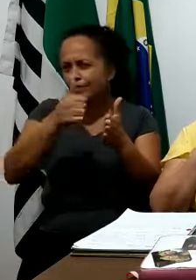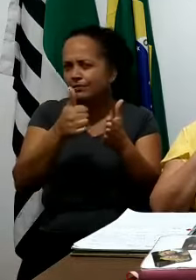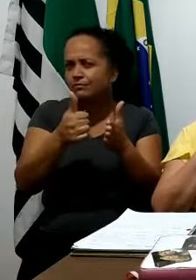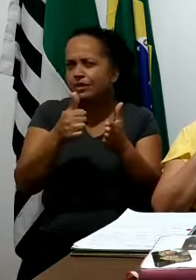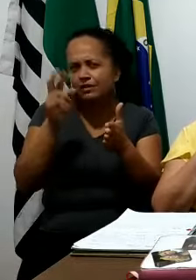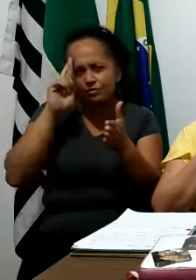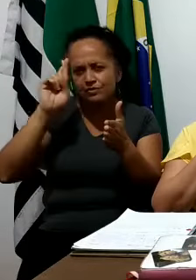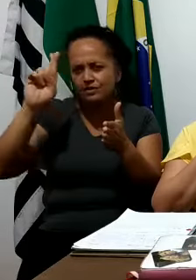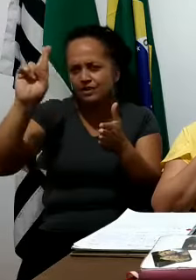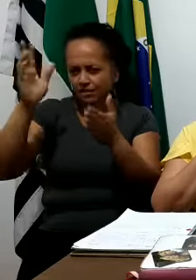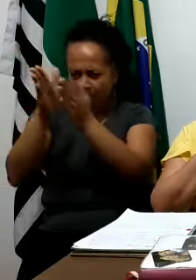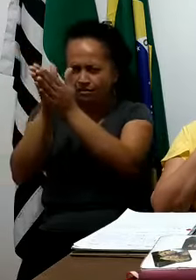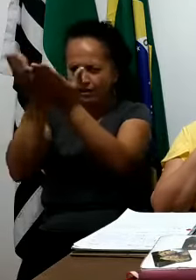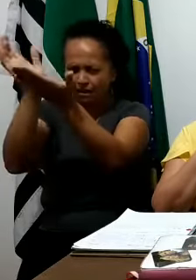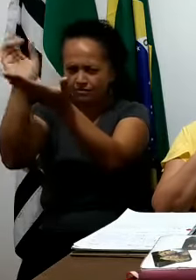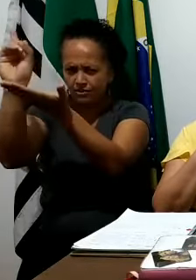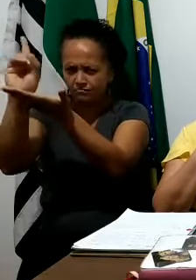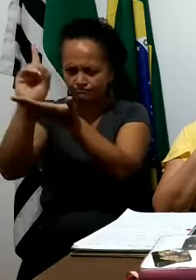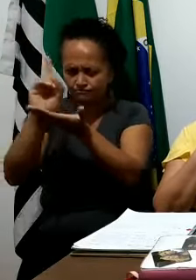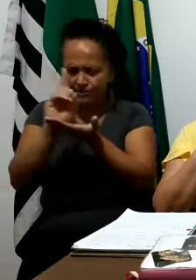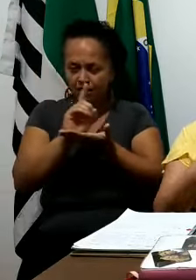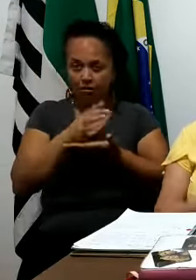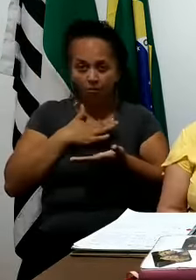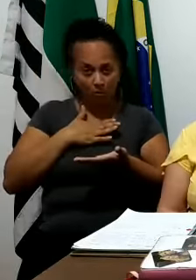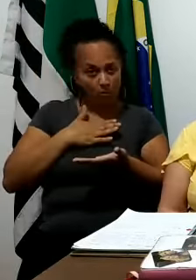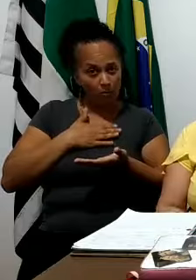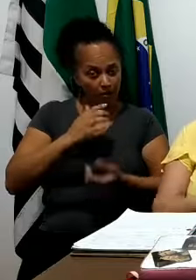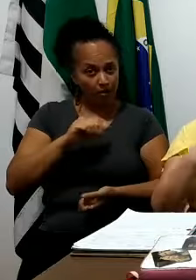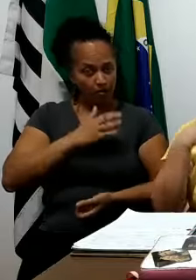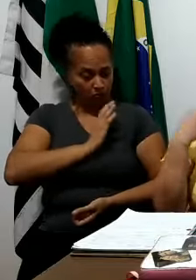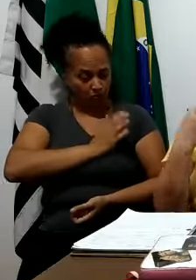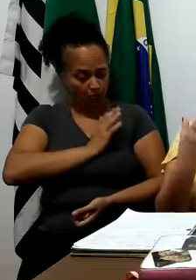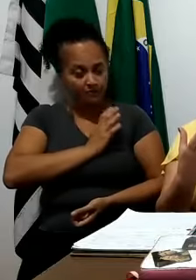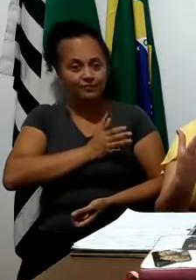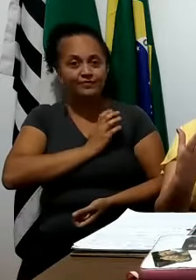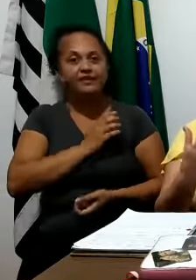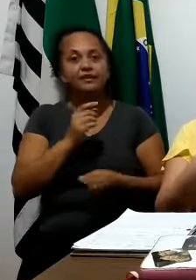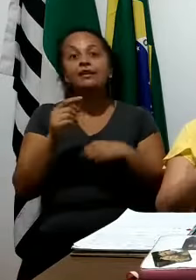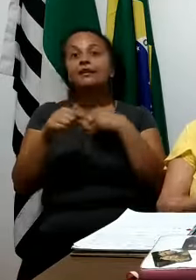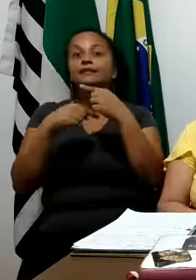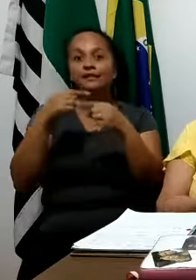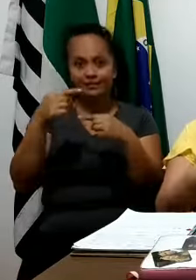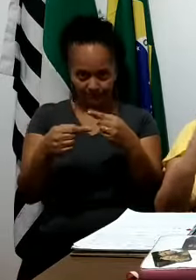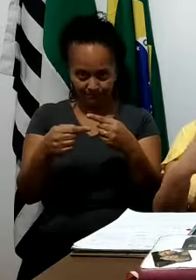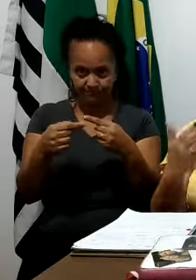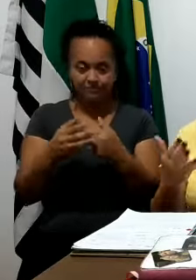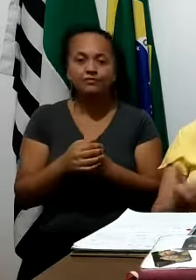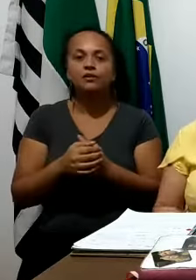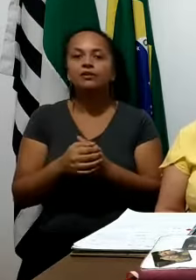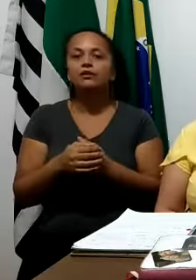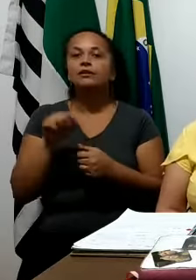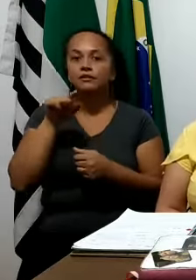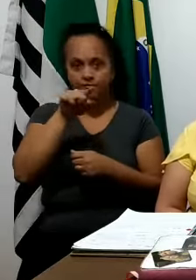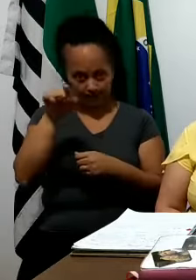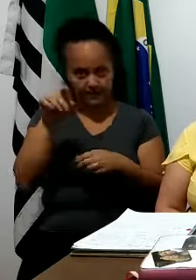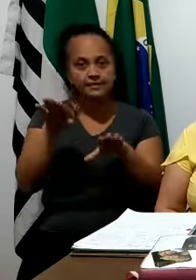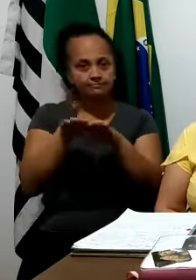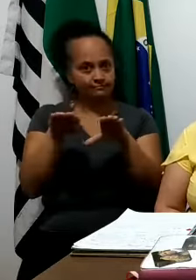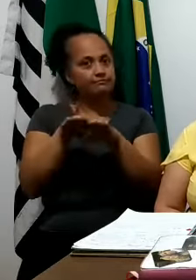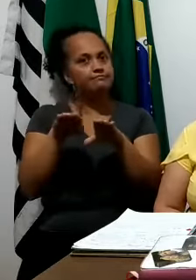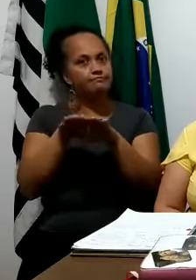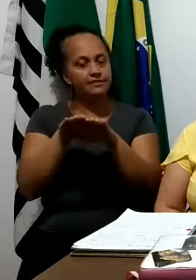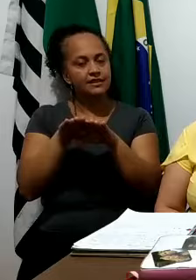palavra em nossos corações. Primeiro Ele tratou no nosso coração e depois Ele vai trabalhar na vida de cada um de